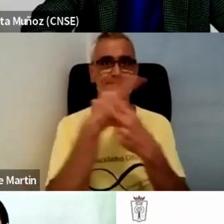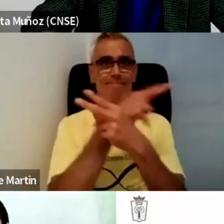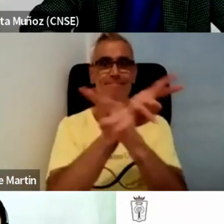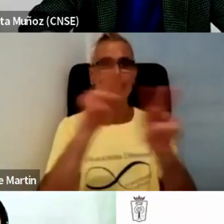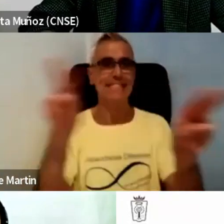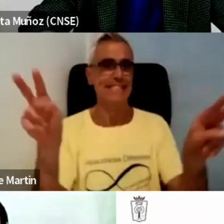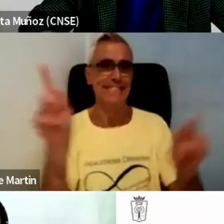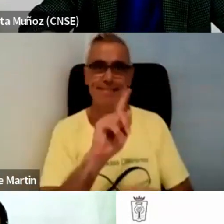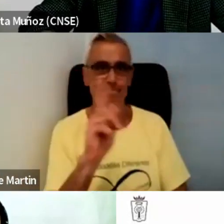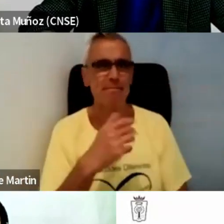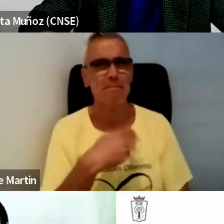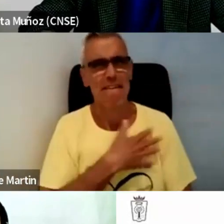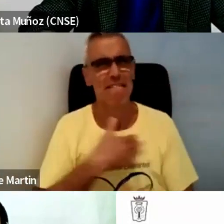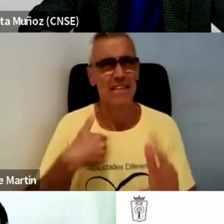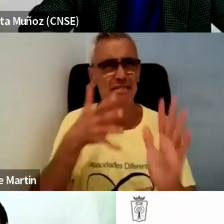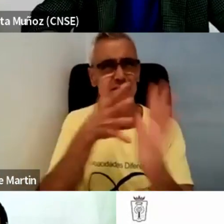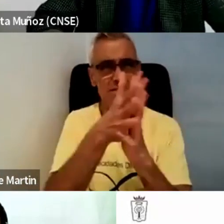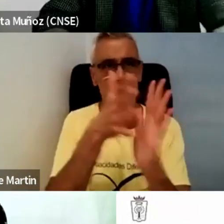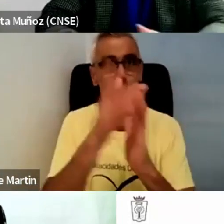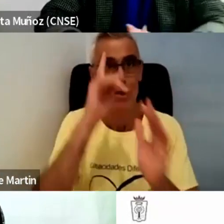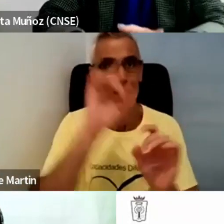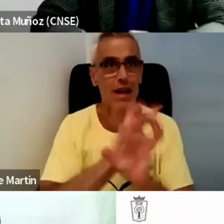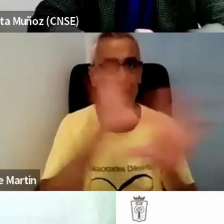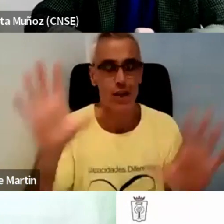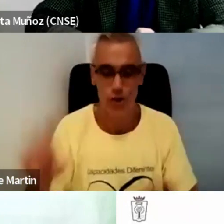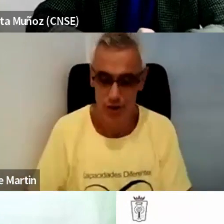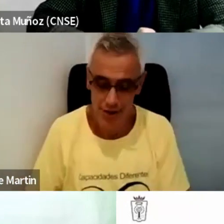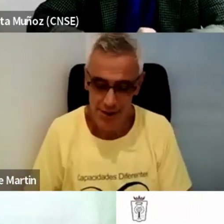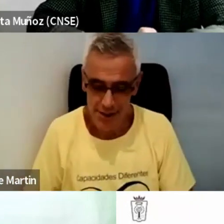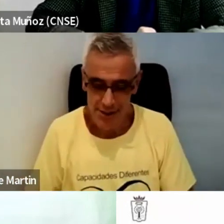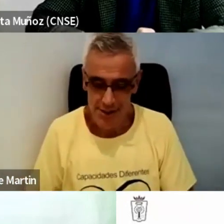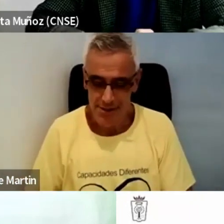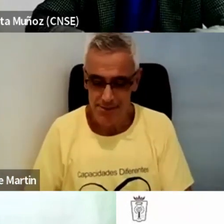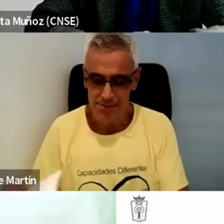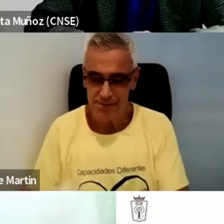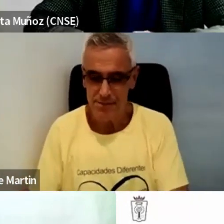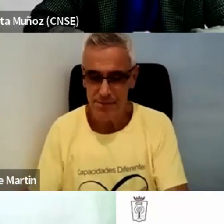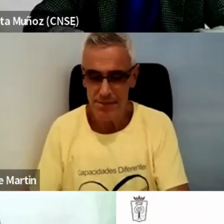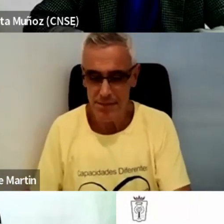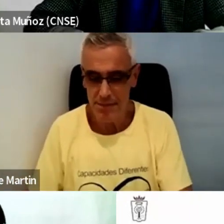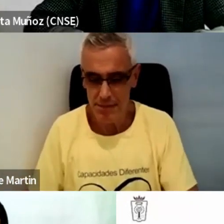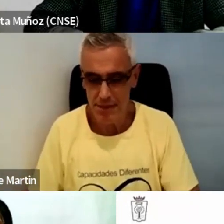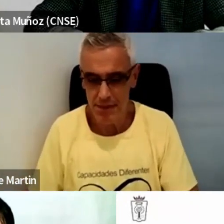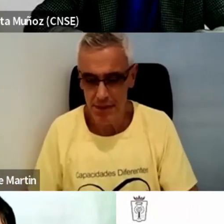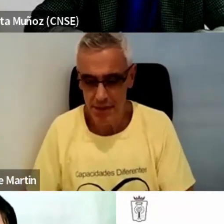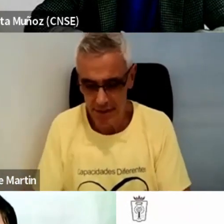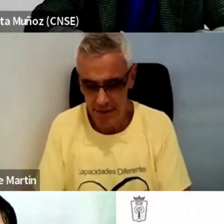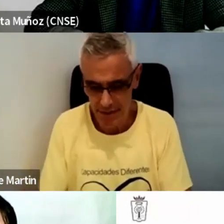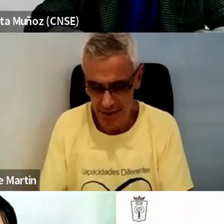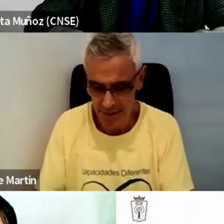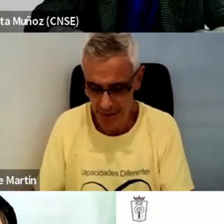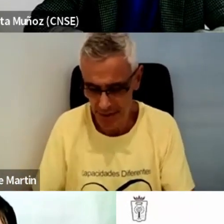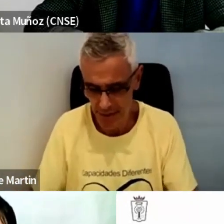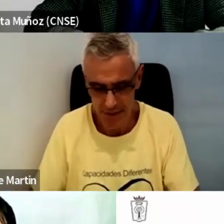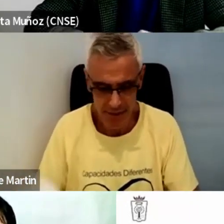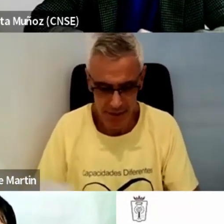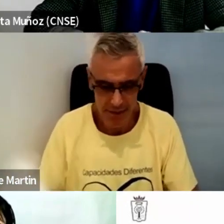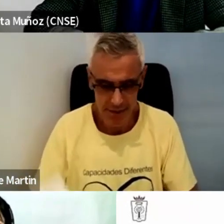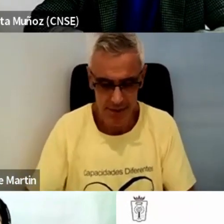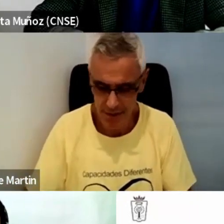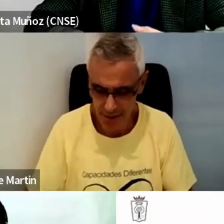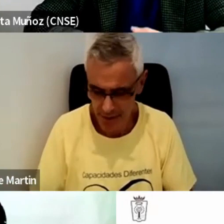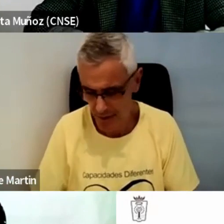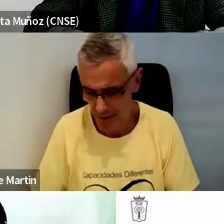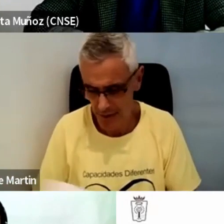no me he sentido muy cómodo con todo el ambiente y quería explicaros mi experiencia para aclararlo, ¿no?